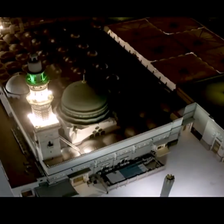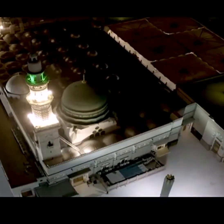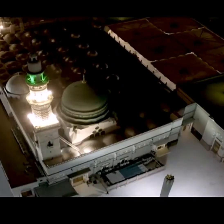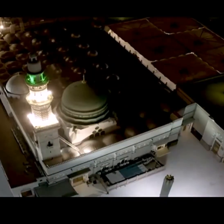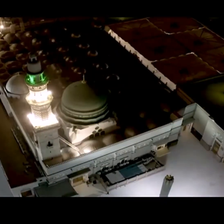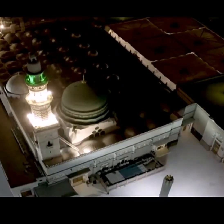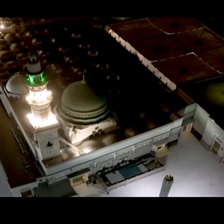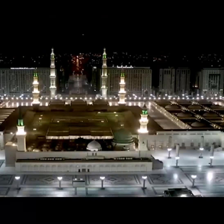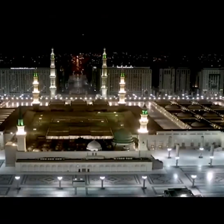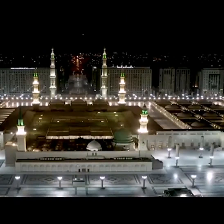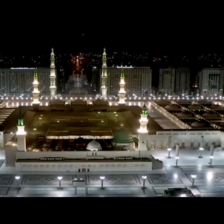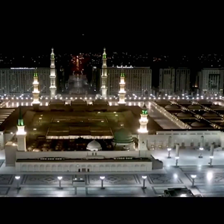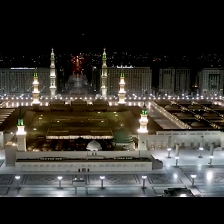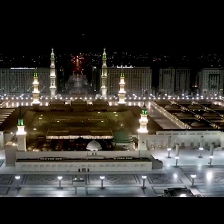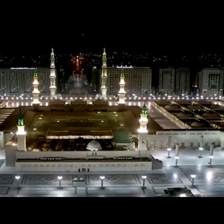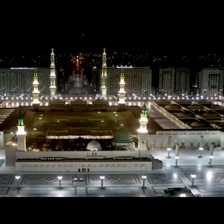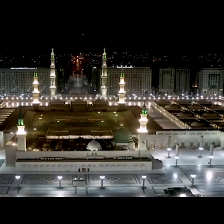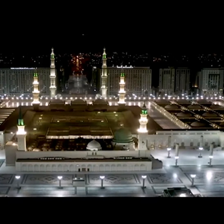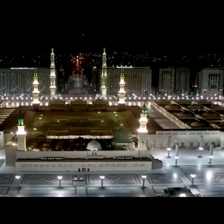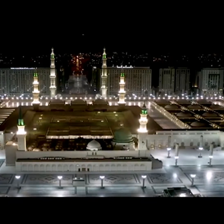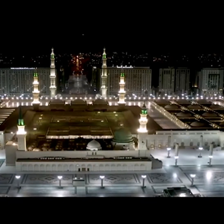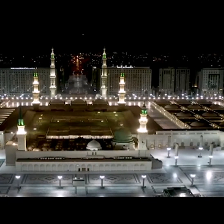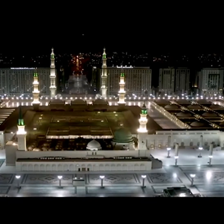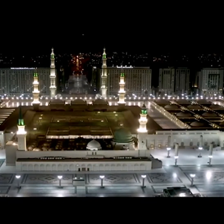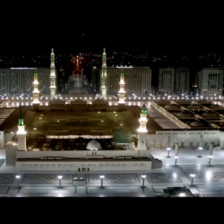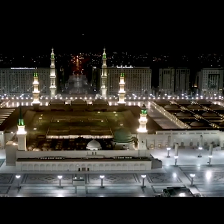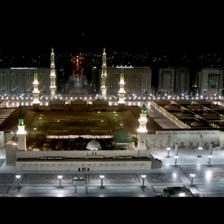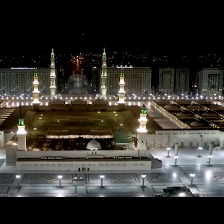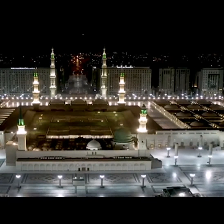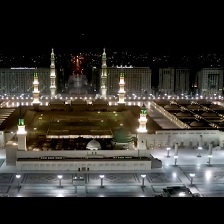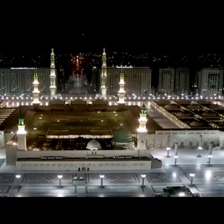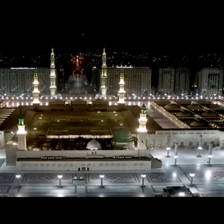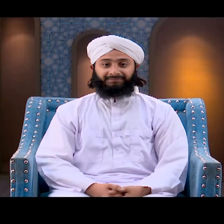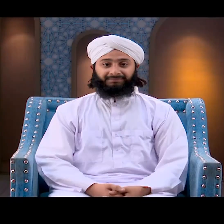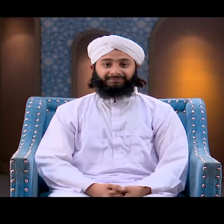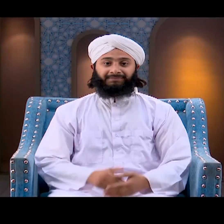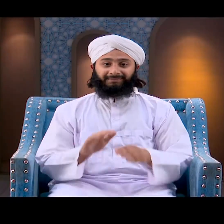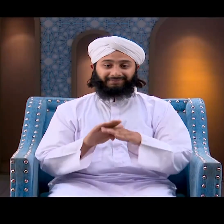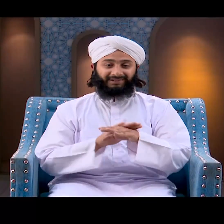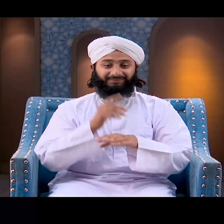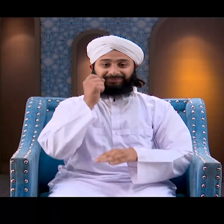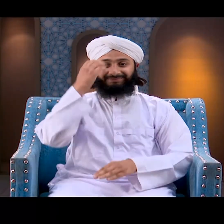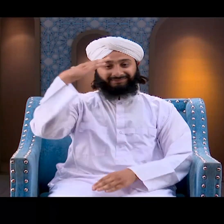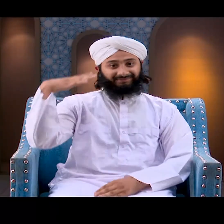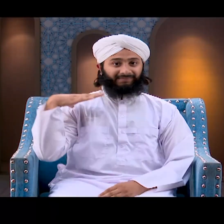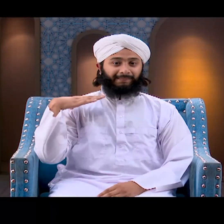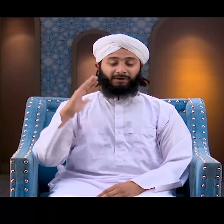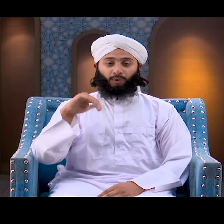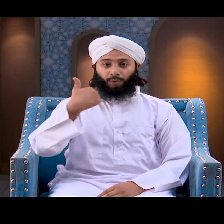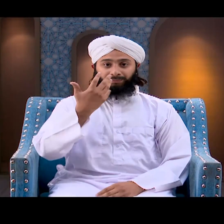نبی اللہ وعلی آلک وصحابک یا نور اللہ۔ پیارے اسلامی بھائیوں اور مدنی چینل کے